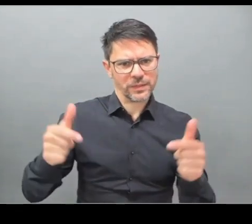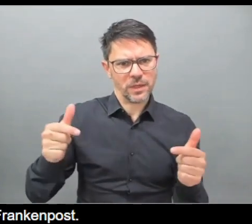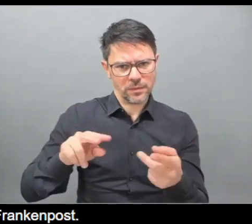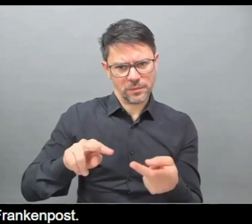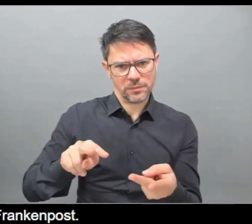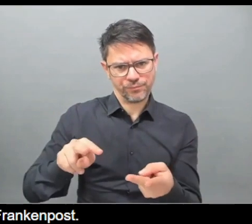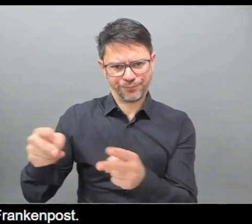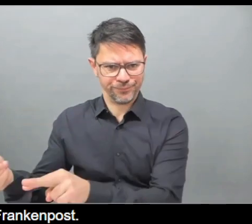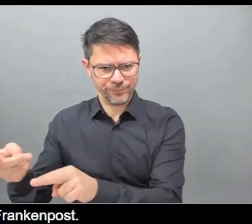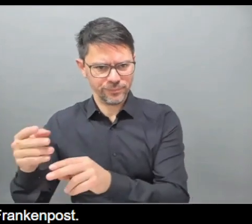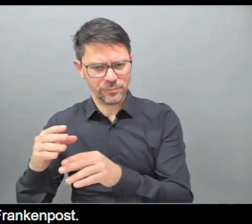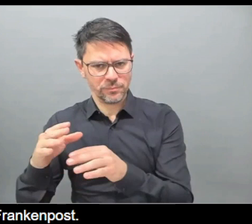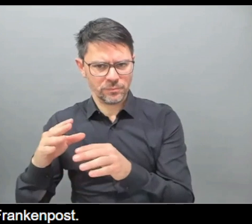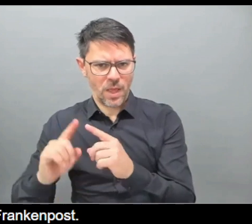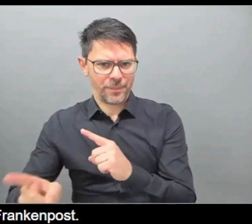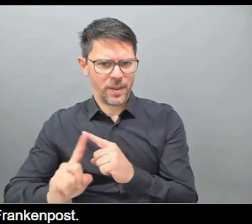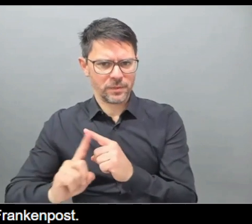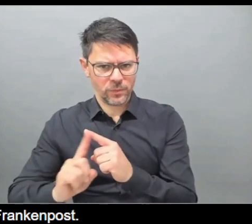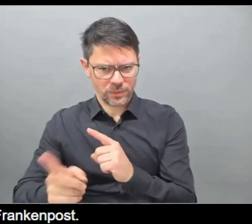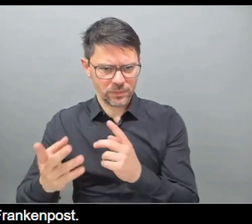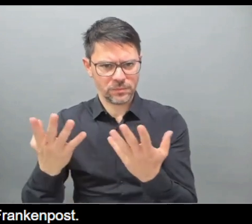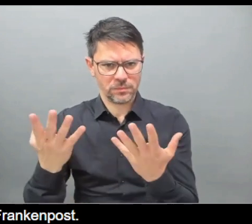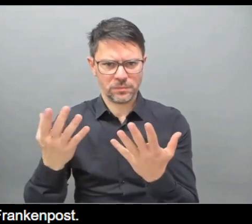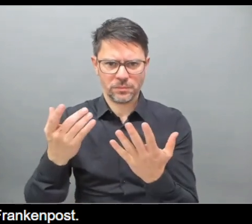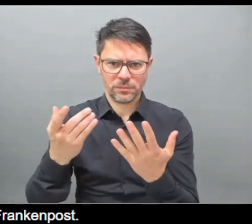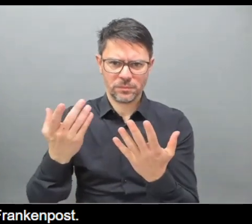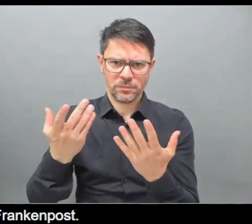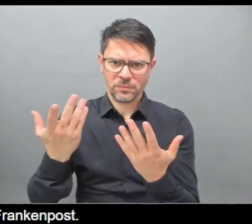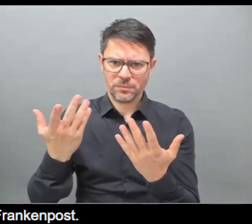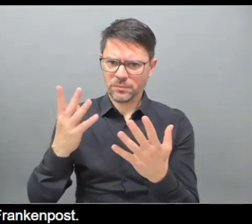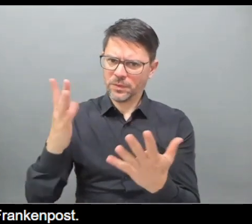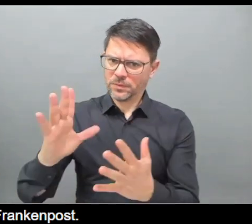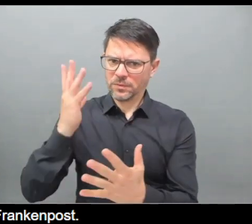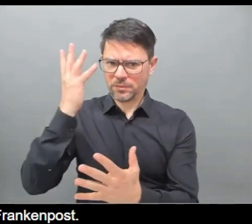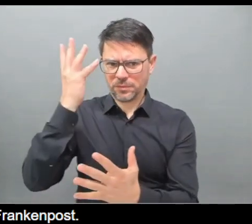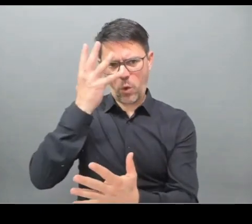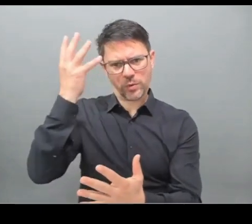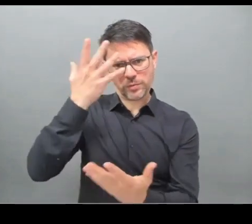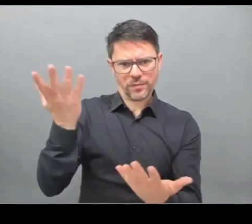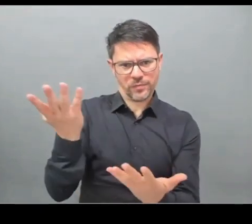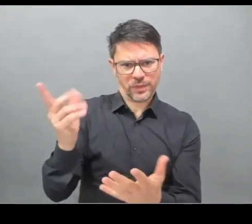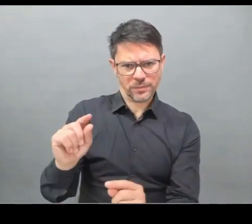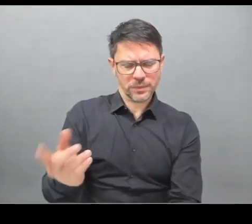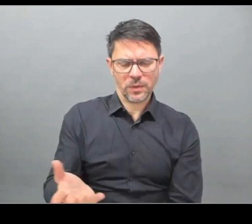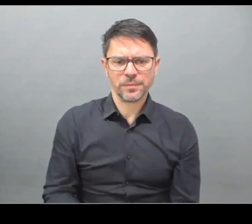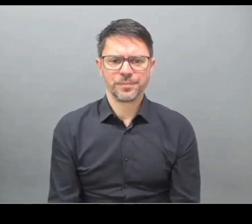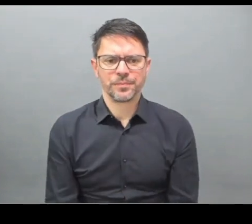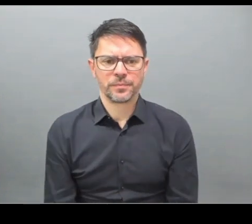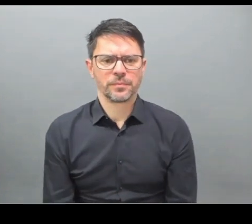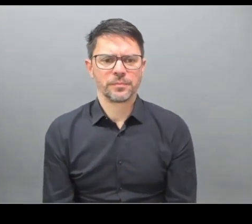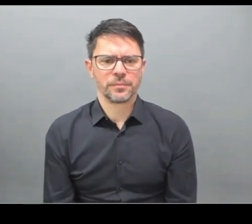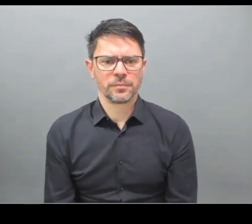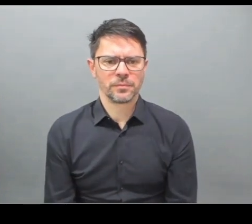Folgenabschätzung, die die Deutsche Krankenhausgesellschaft gestern präsentiert hat. Im Übrigen Federführen von